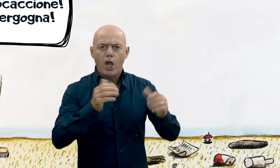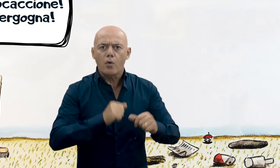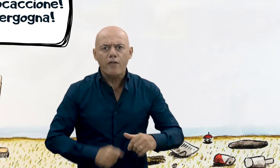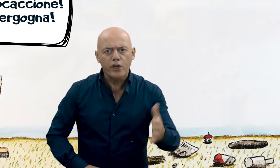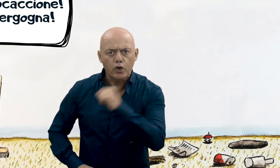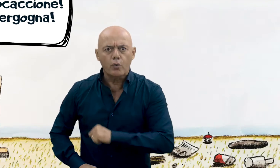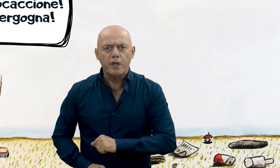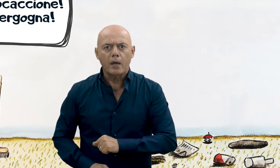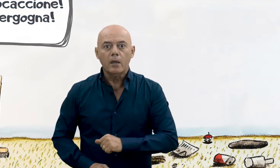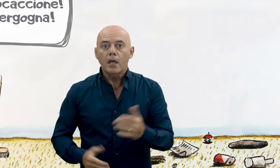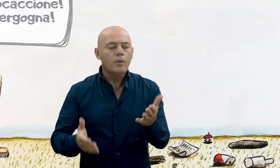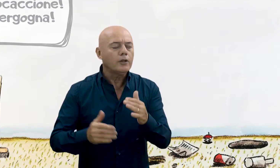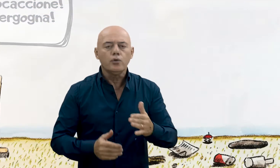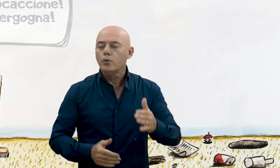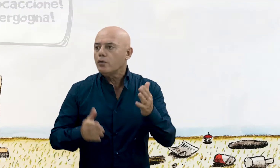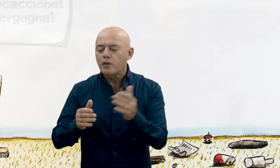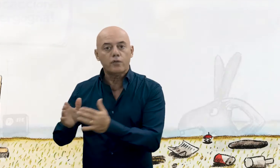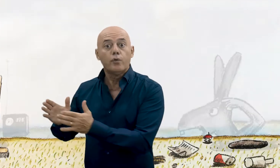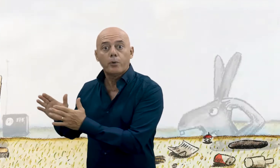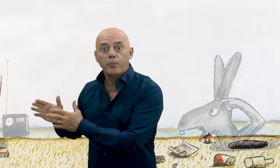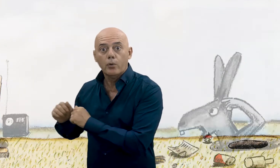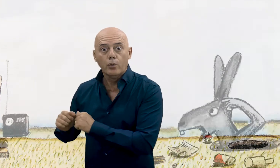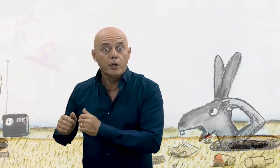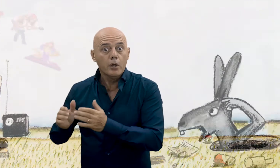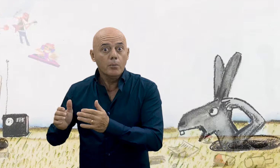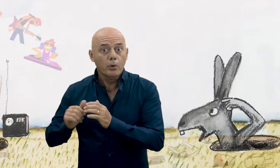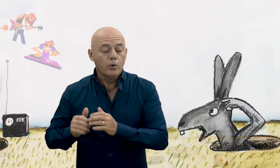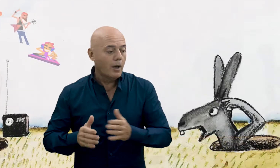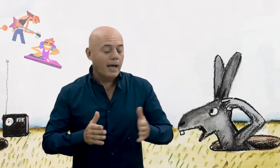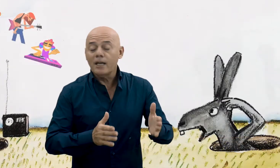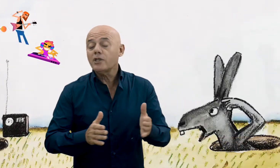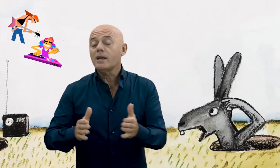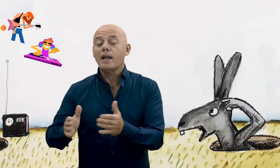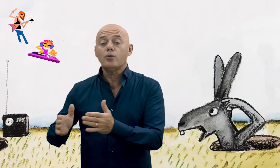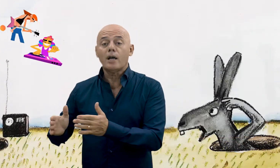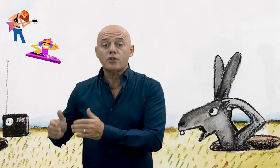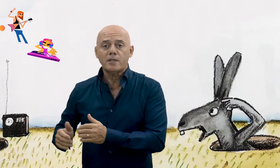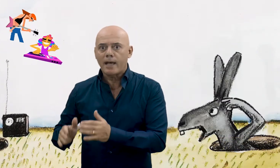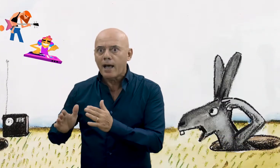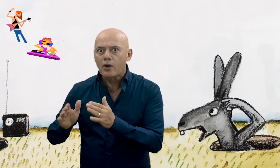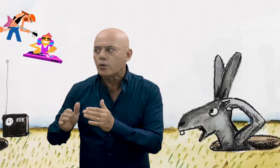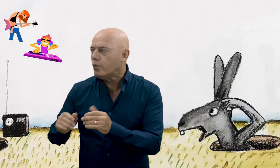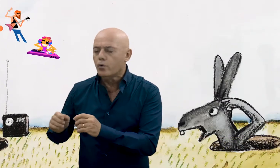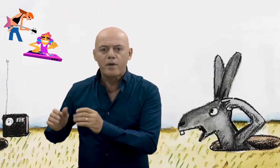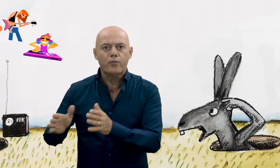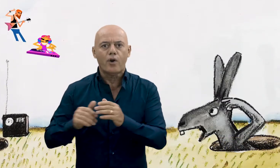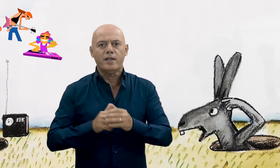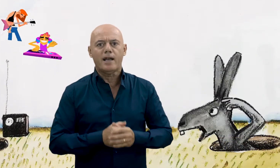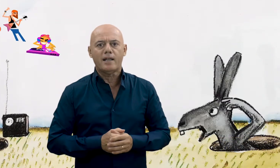una vergogna! E un altro giorno invece fu proprio lui, Bruno, a lasciare la radio accesa ad alto volume fuori dalla